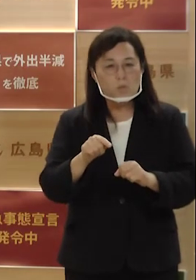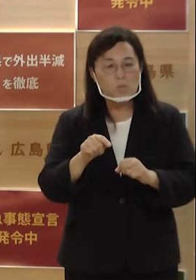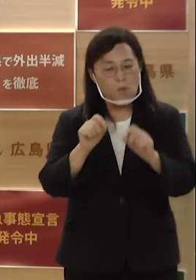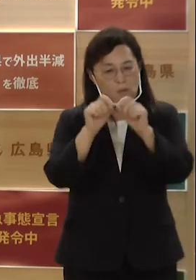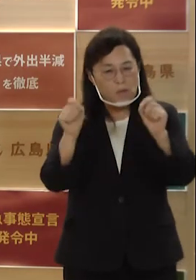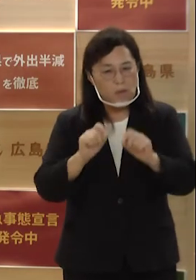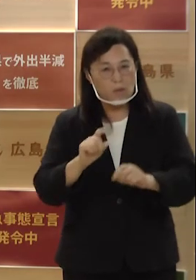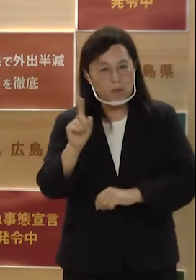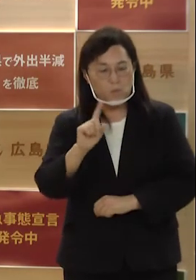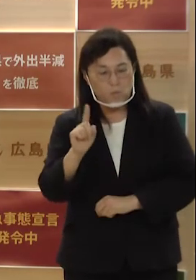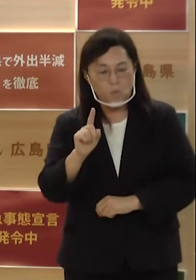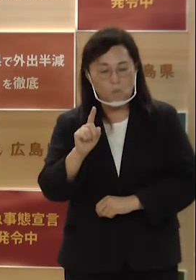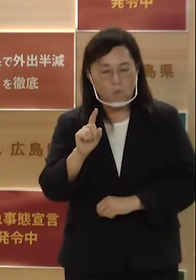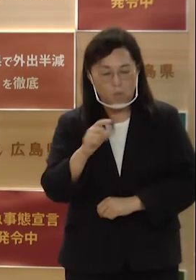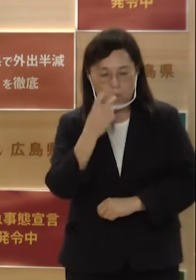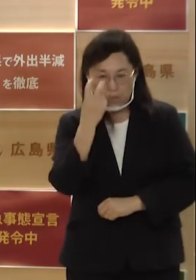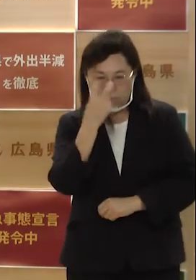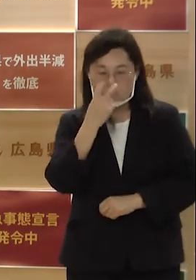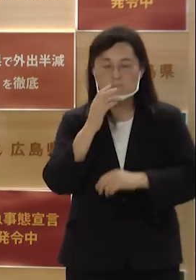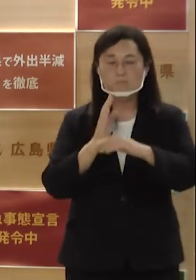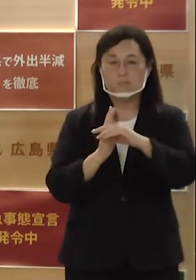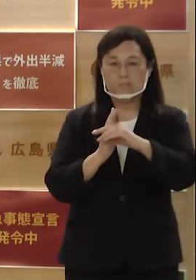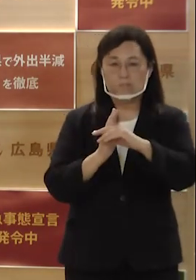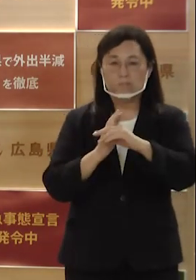ているところです。